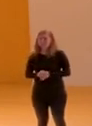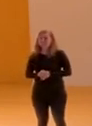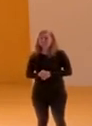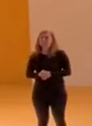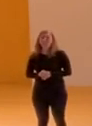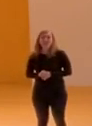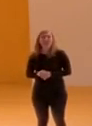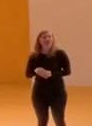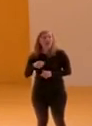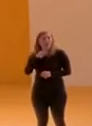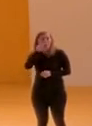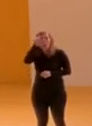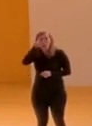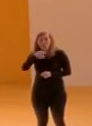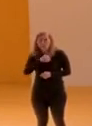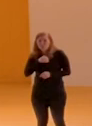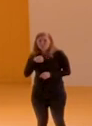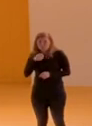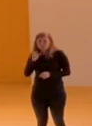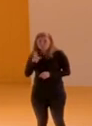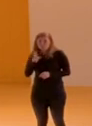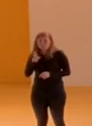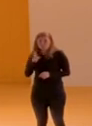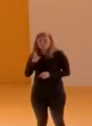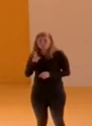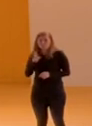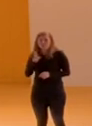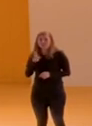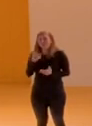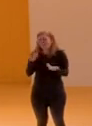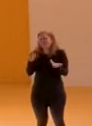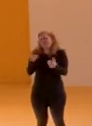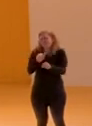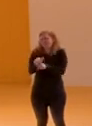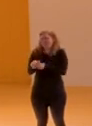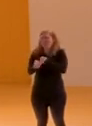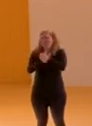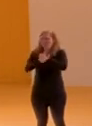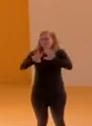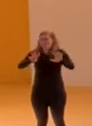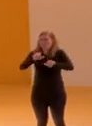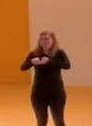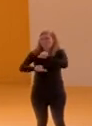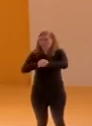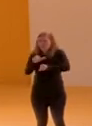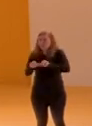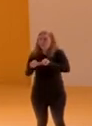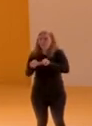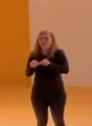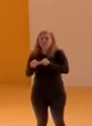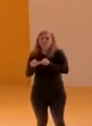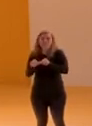mamy Polskę tutaj gdzieś pewnie 89 rok